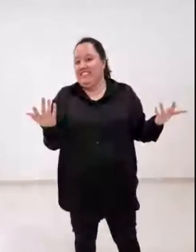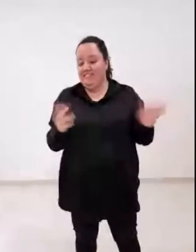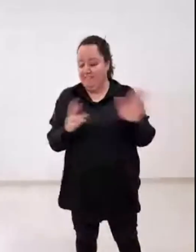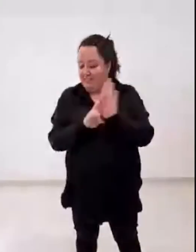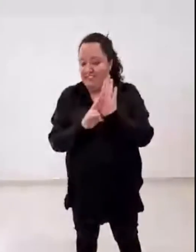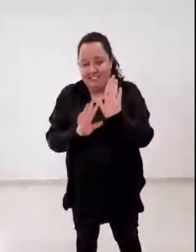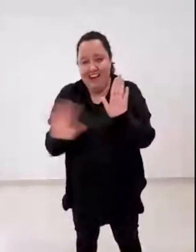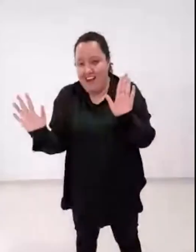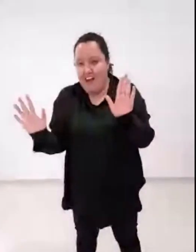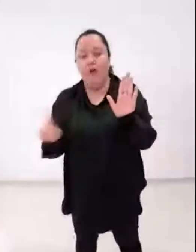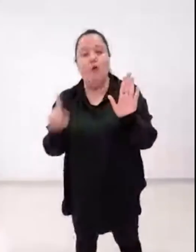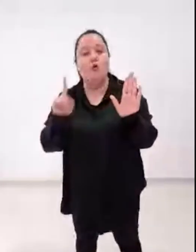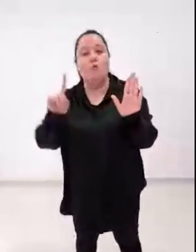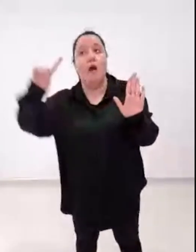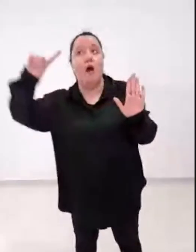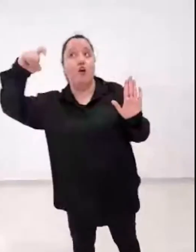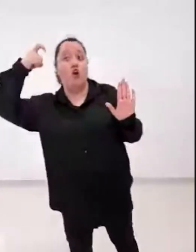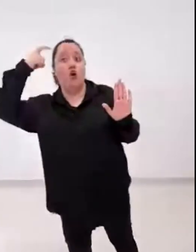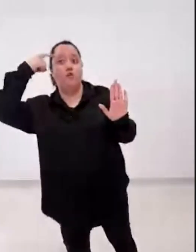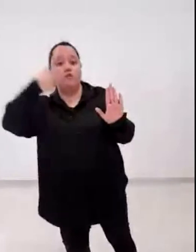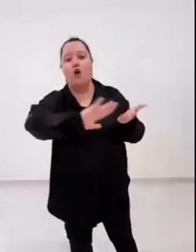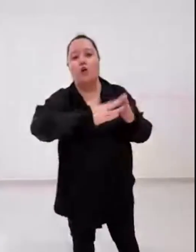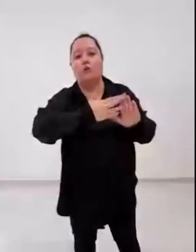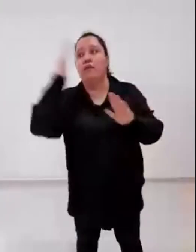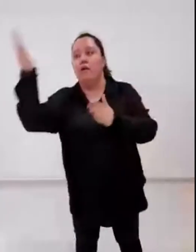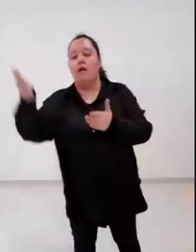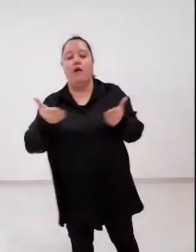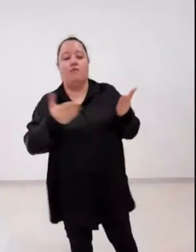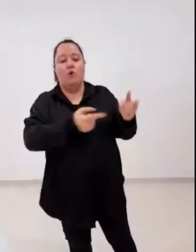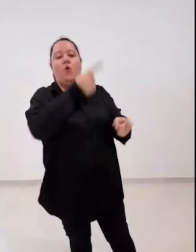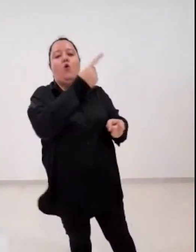porque el gobierno le cumple la calidad